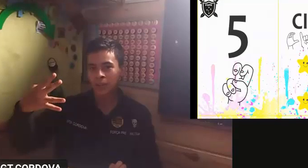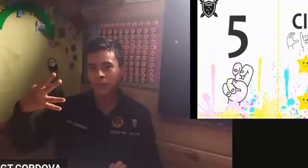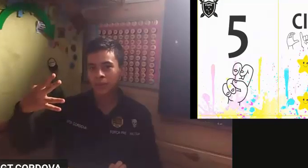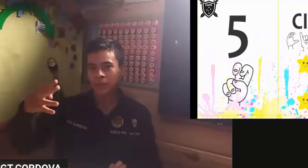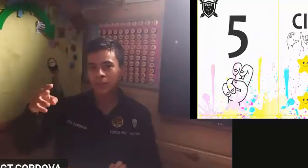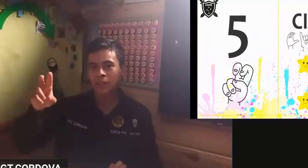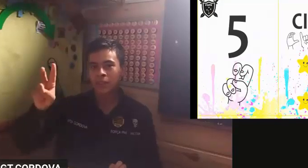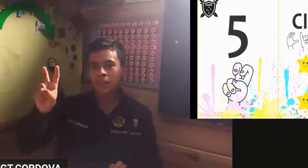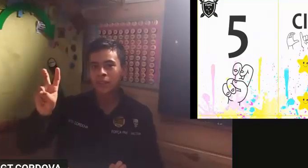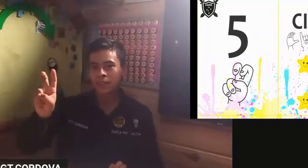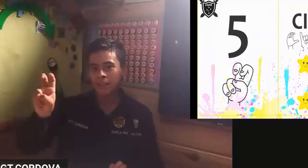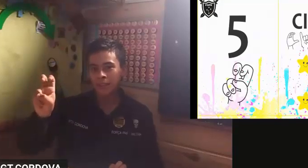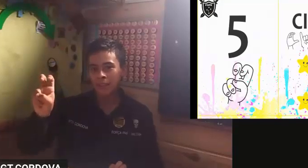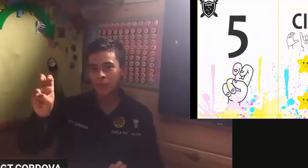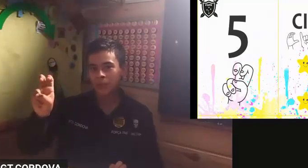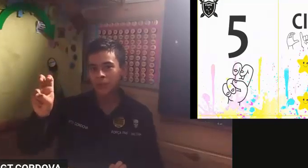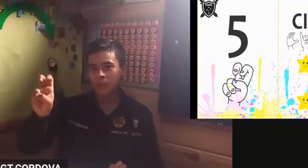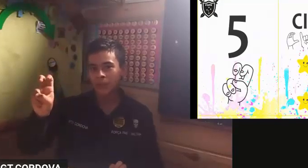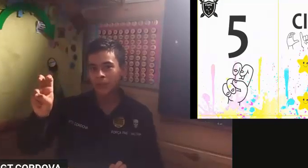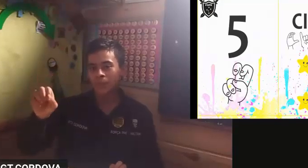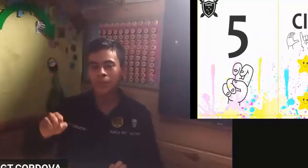4, 5.